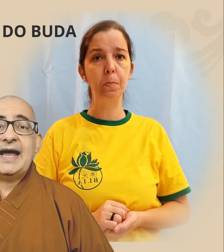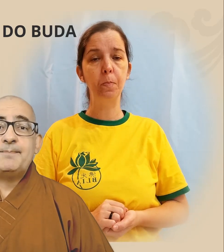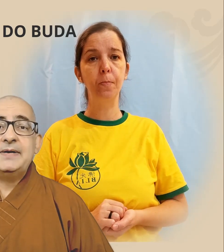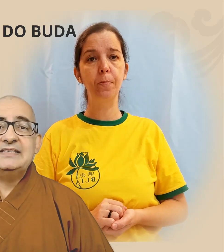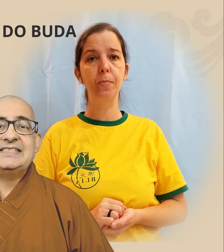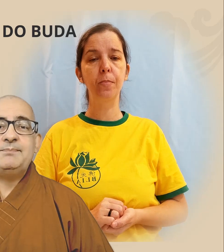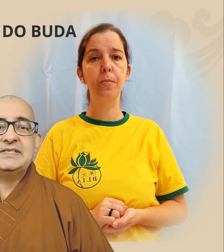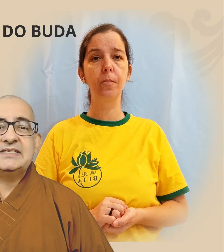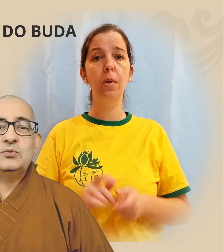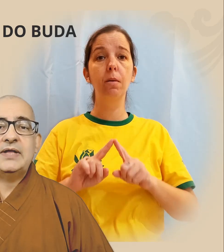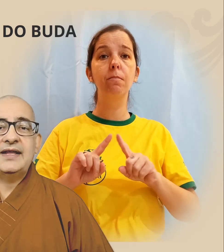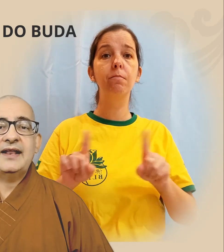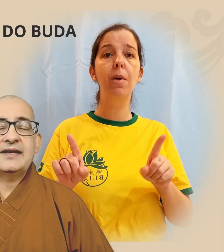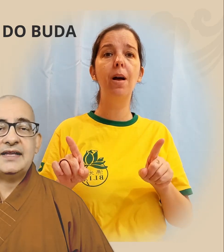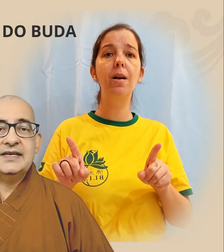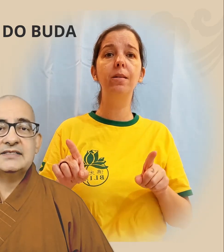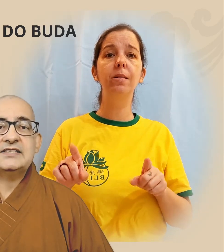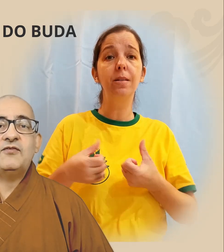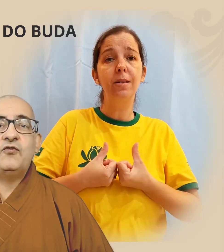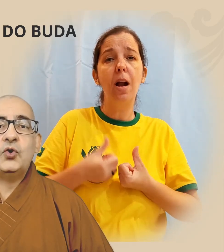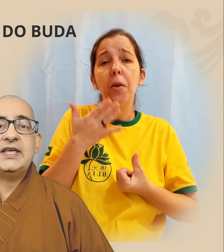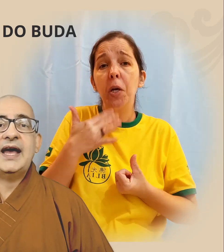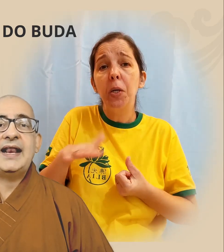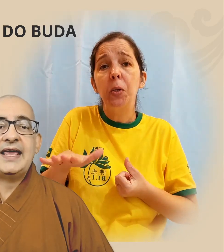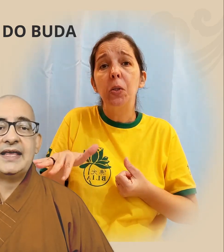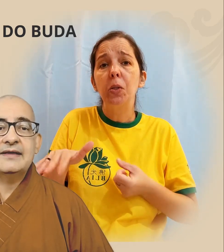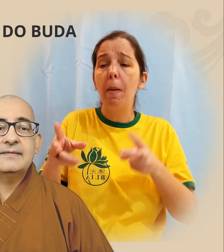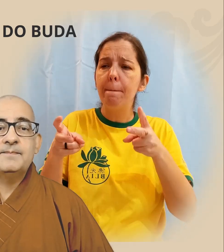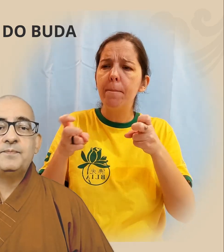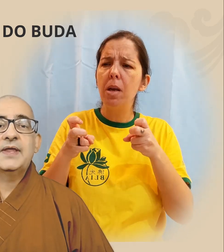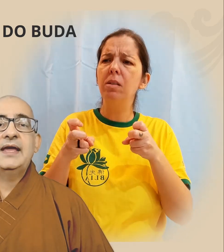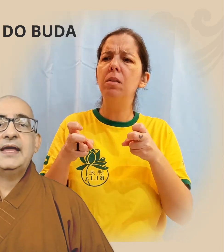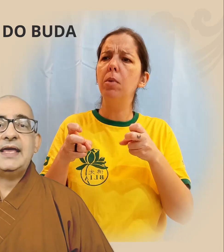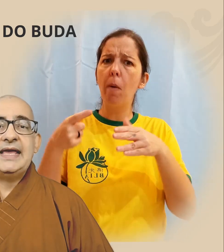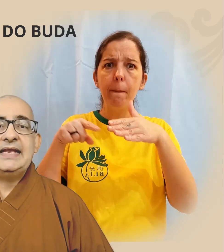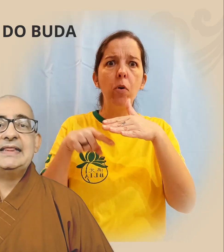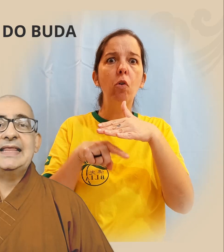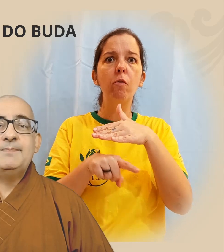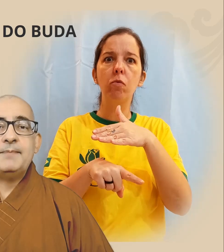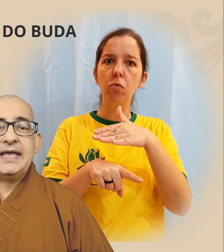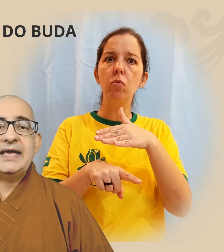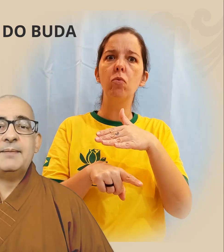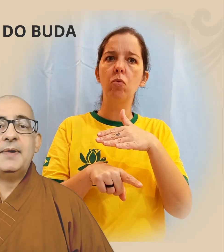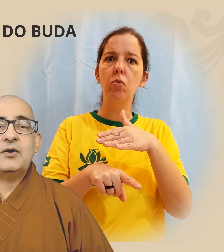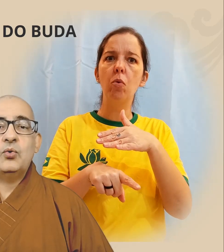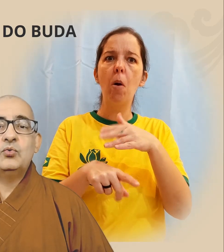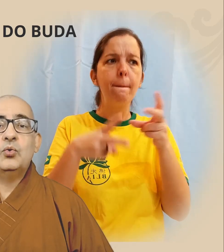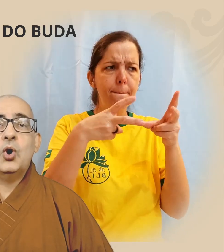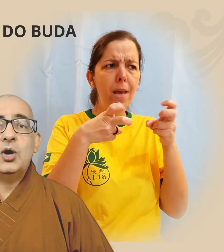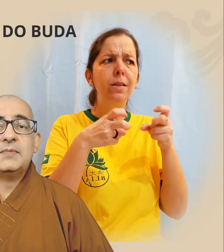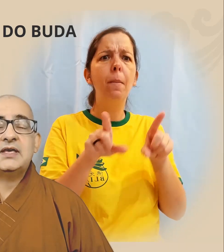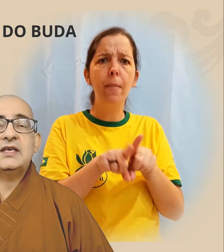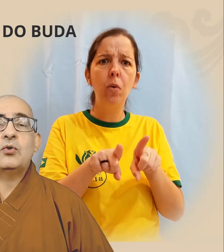Mas a percepção daquela criança foi além. Ele também reparou